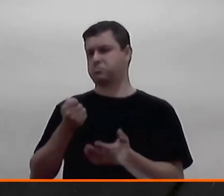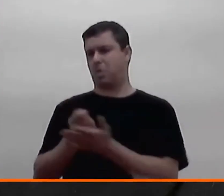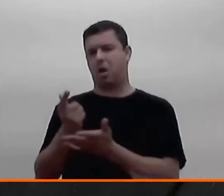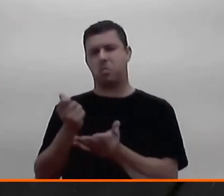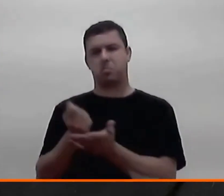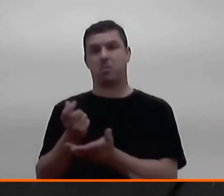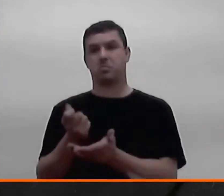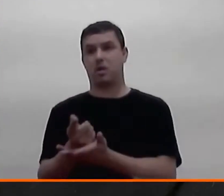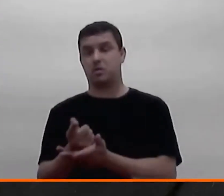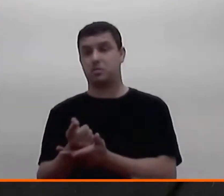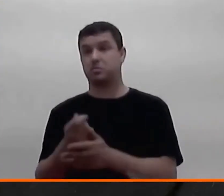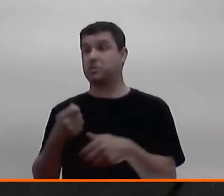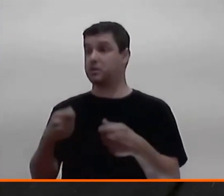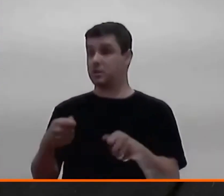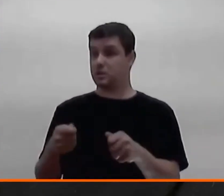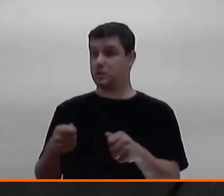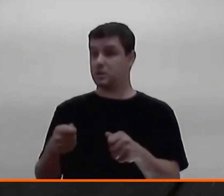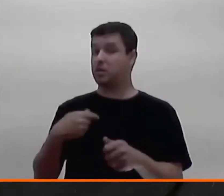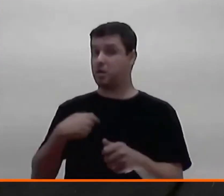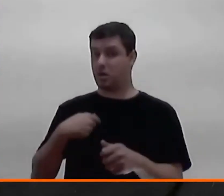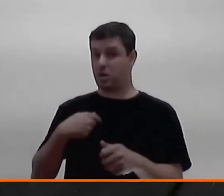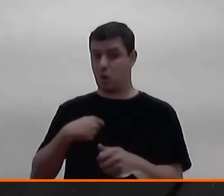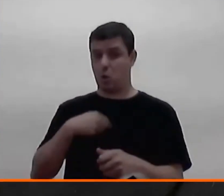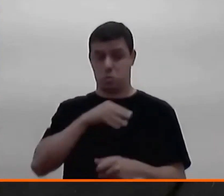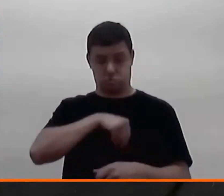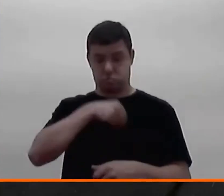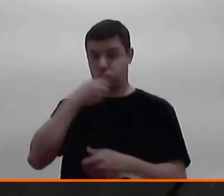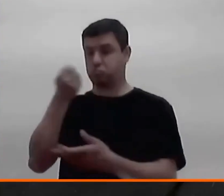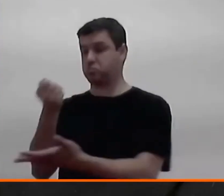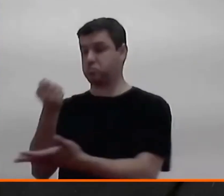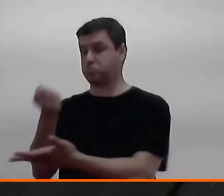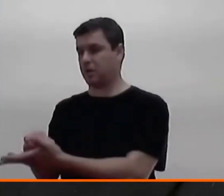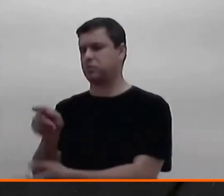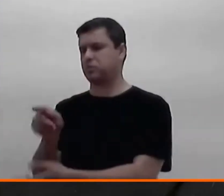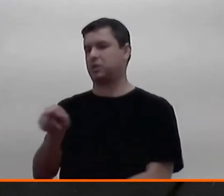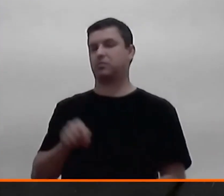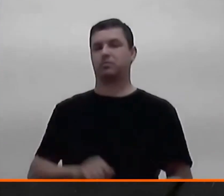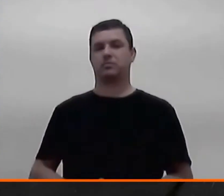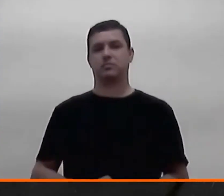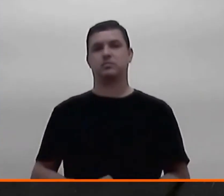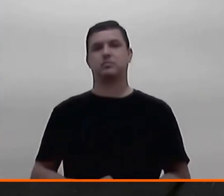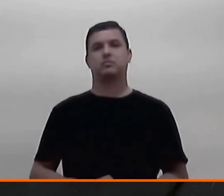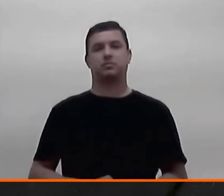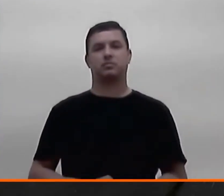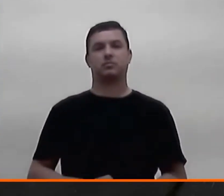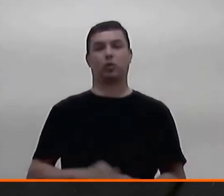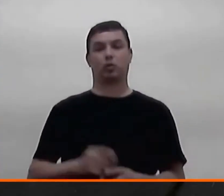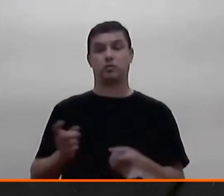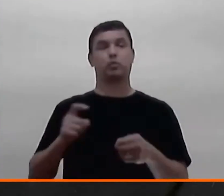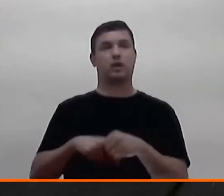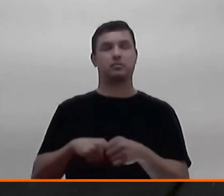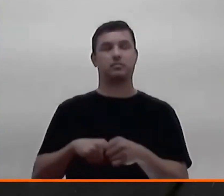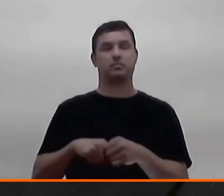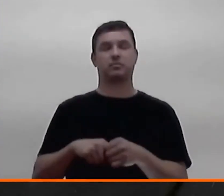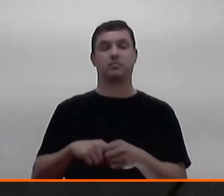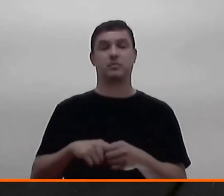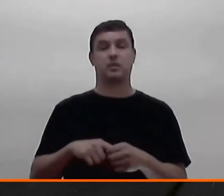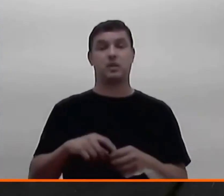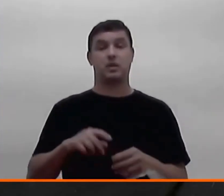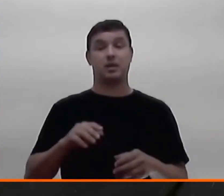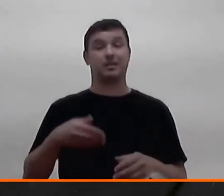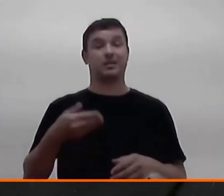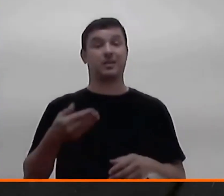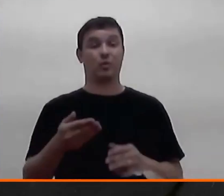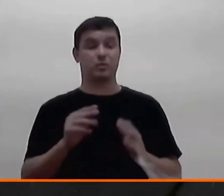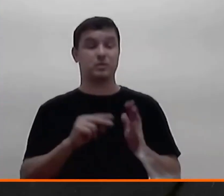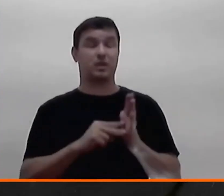mais, eu te indenizarei quando voltar. Ou seja, se você gastar